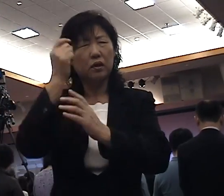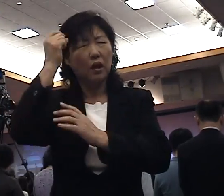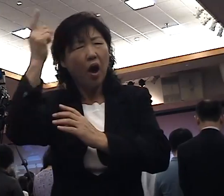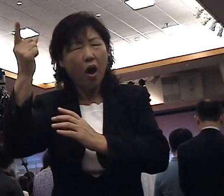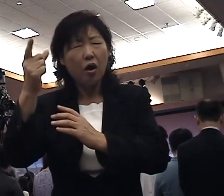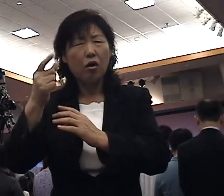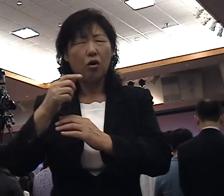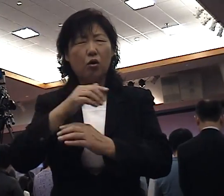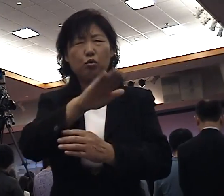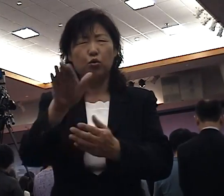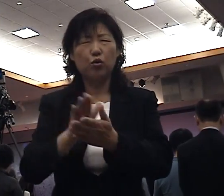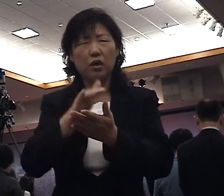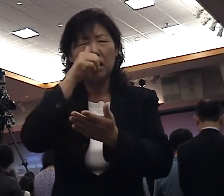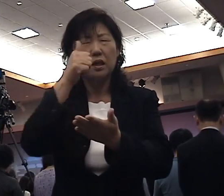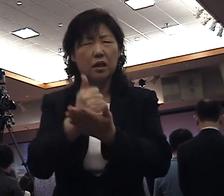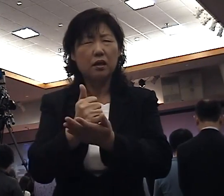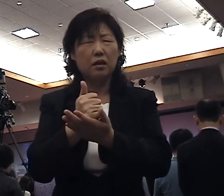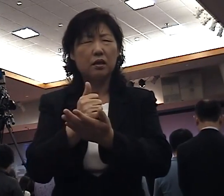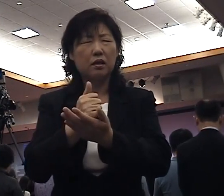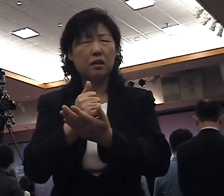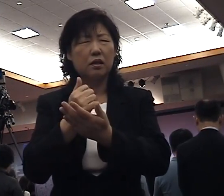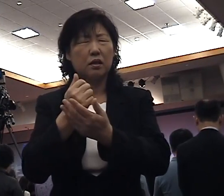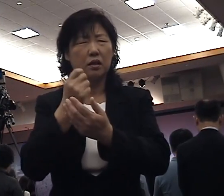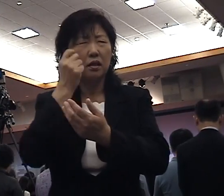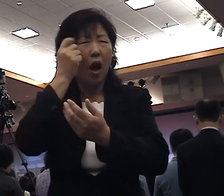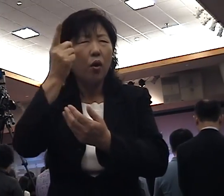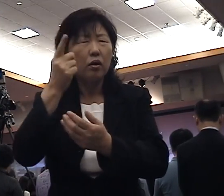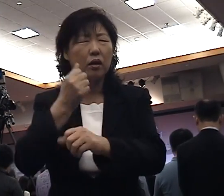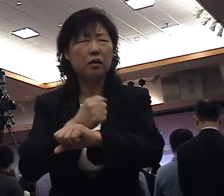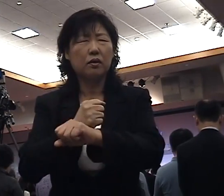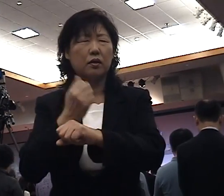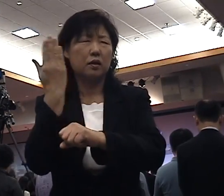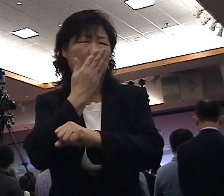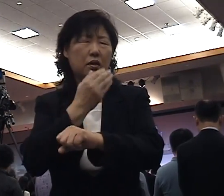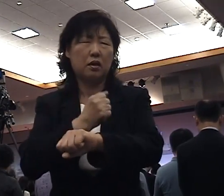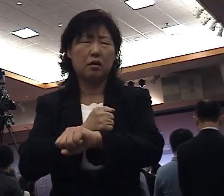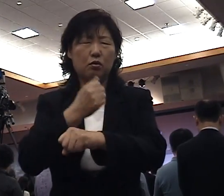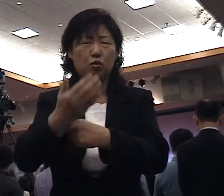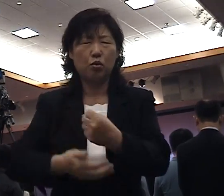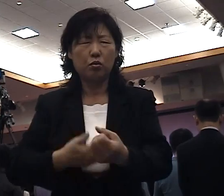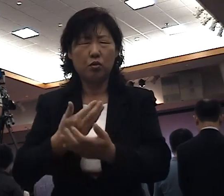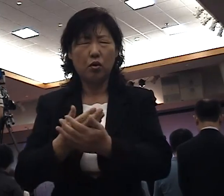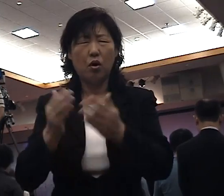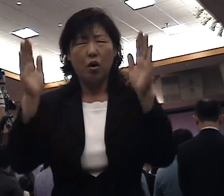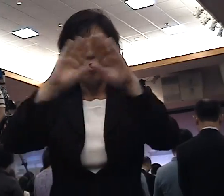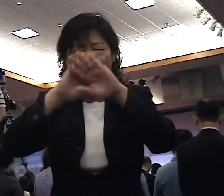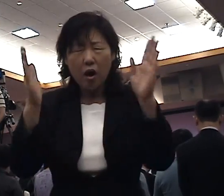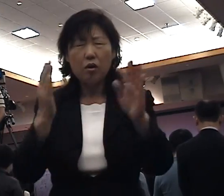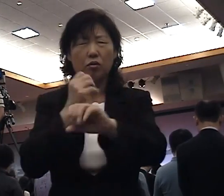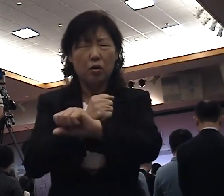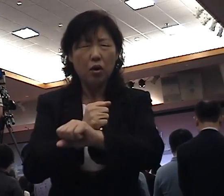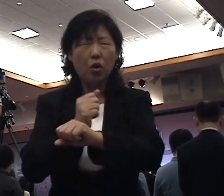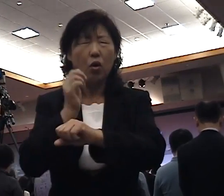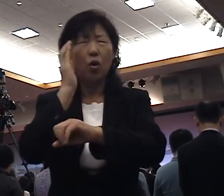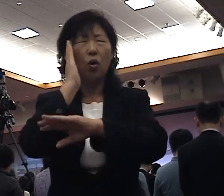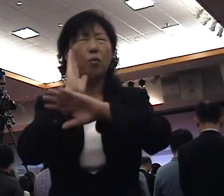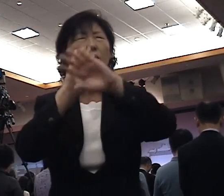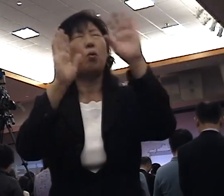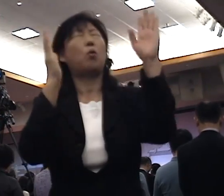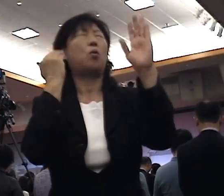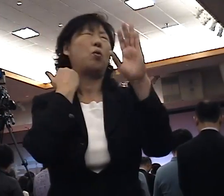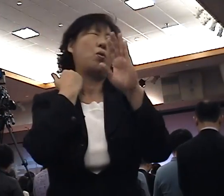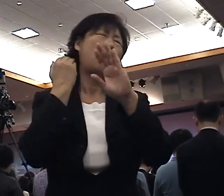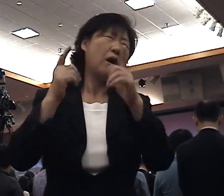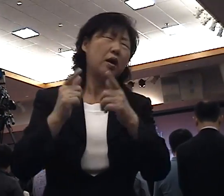태워주시사 정결케 하시고 보이는 요한한 것을 위하여 밤낮으로 수고하지 말고 보이지 않는 영원한 것을 위하여